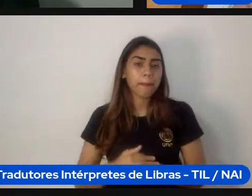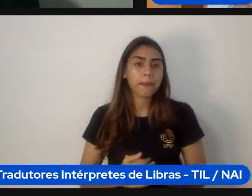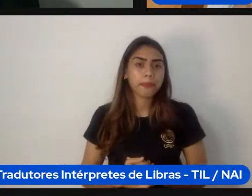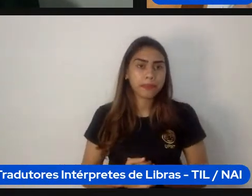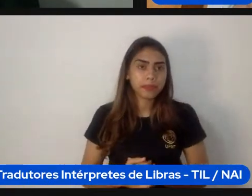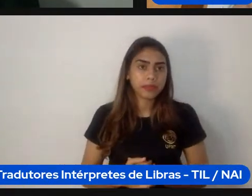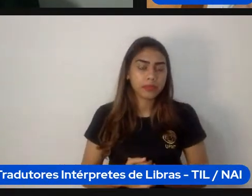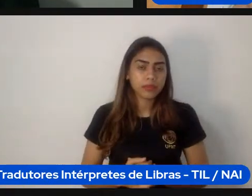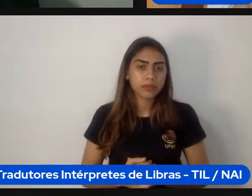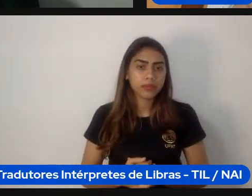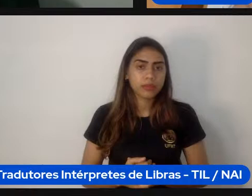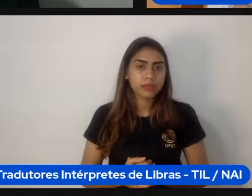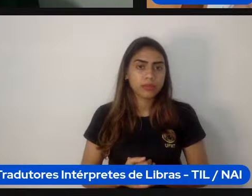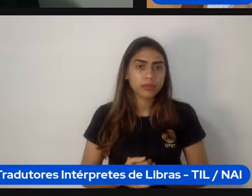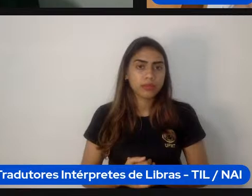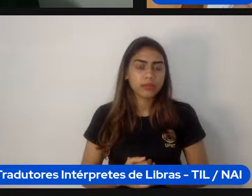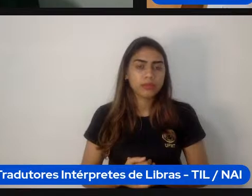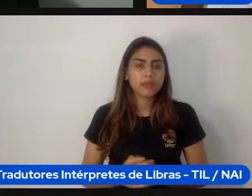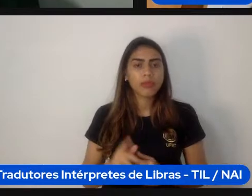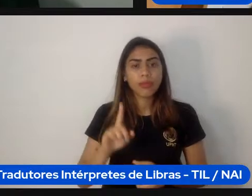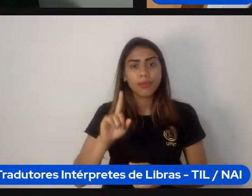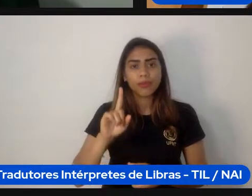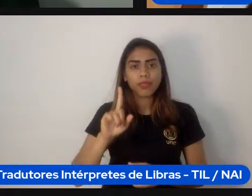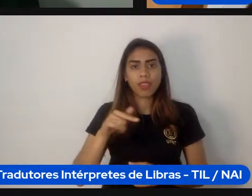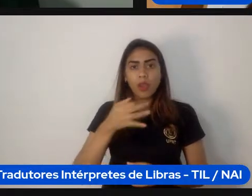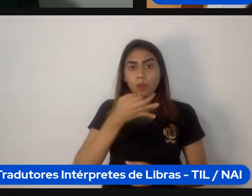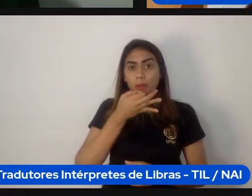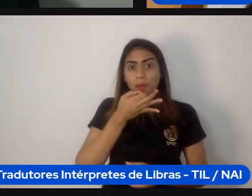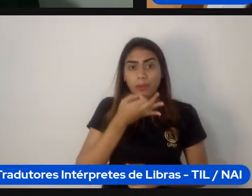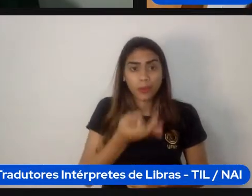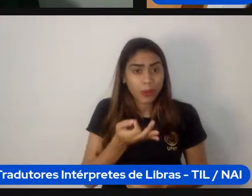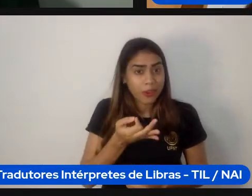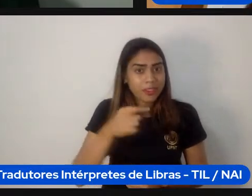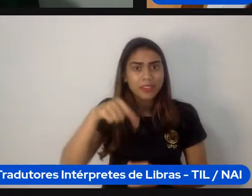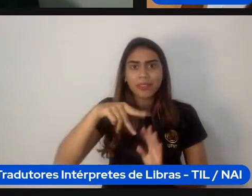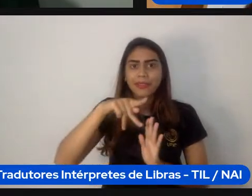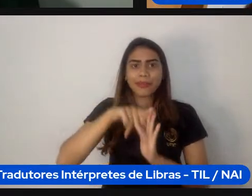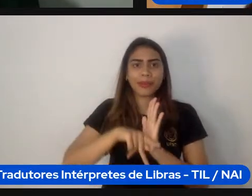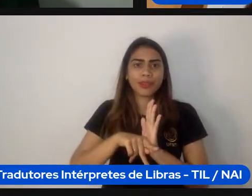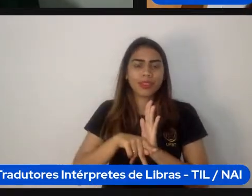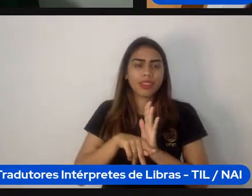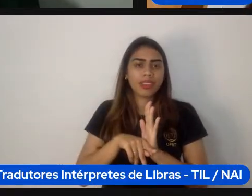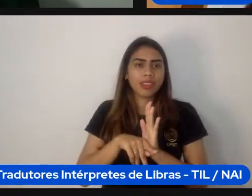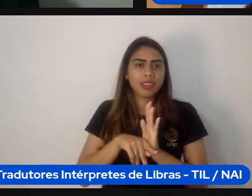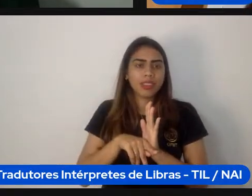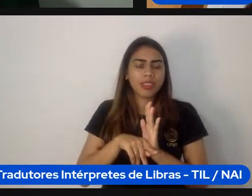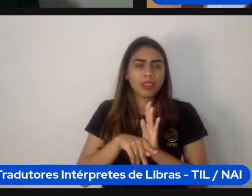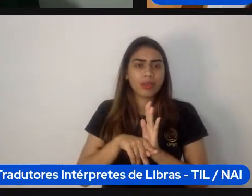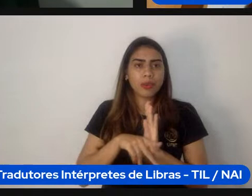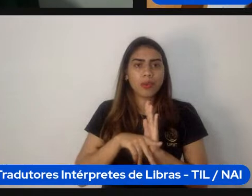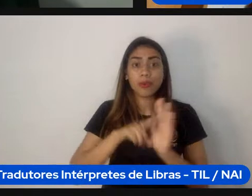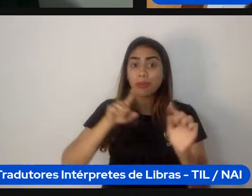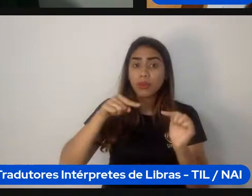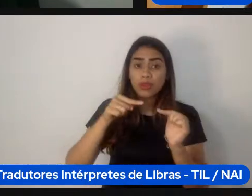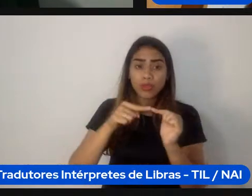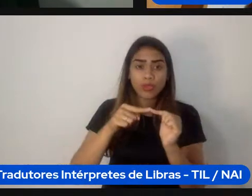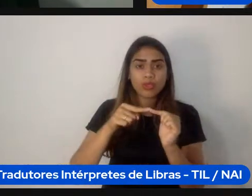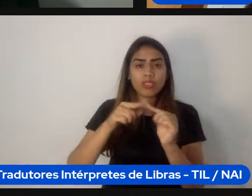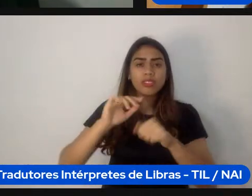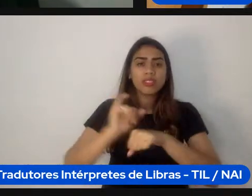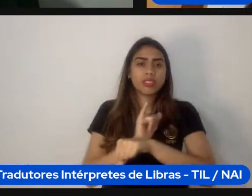do nosso projeto em si. Enfim, criar meios, né, estratégias,